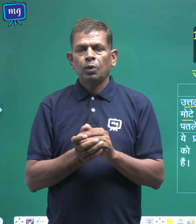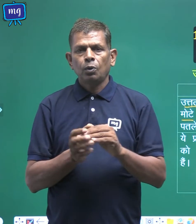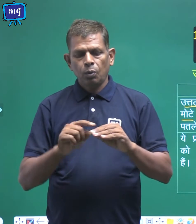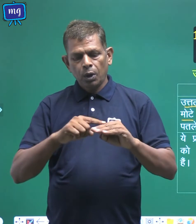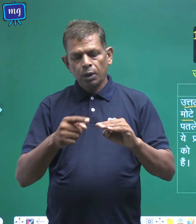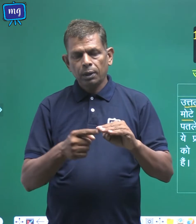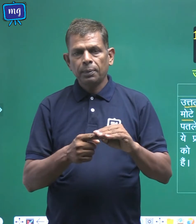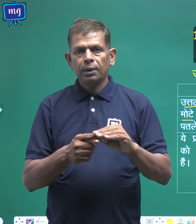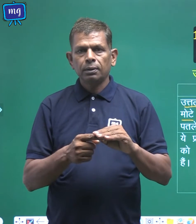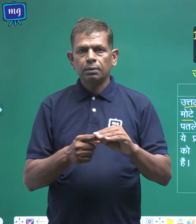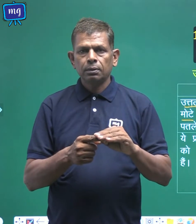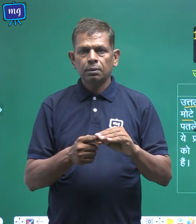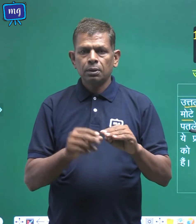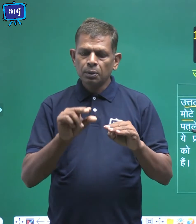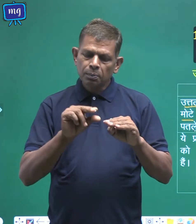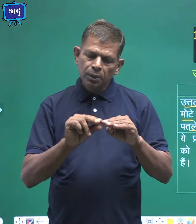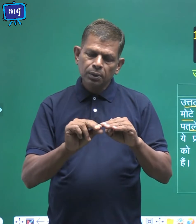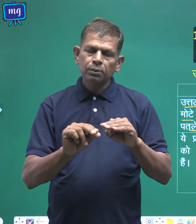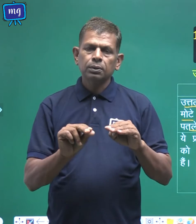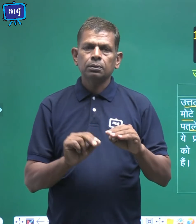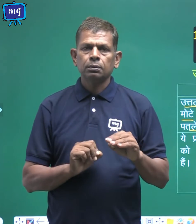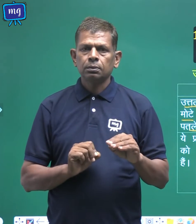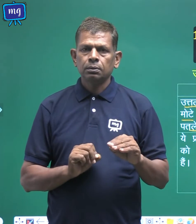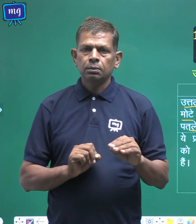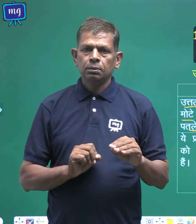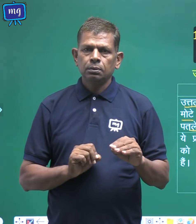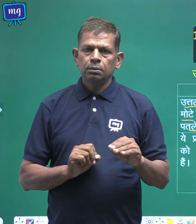किनारे पर पतले होते हैं।